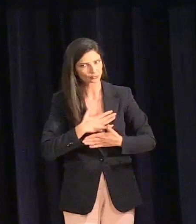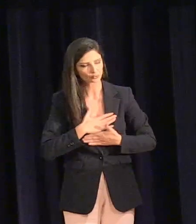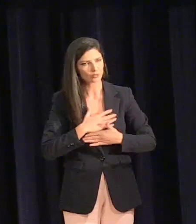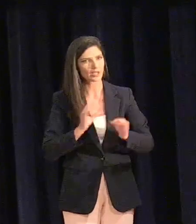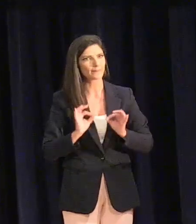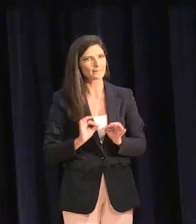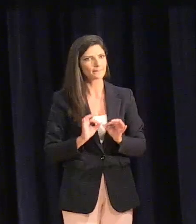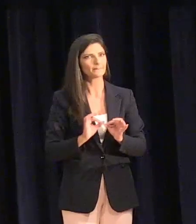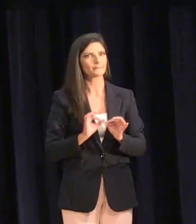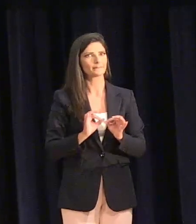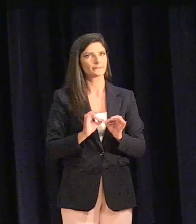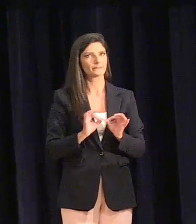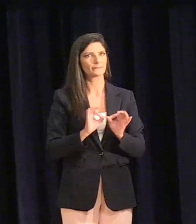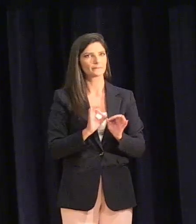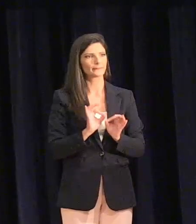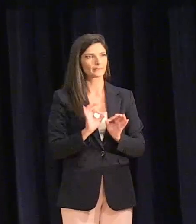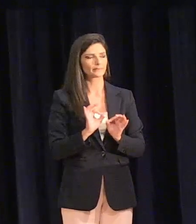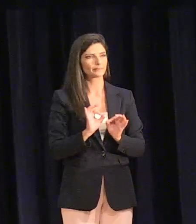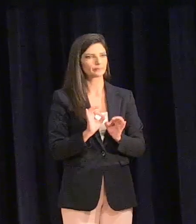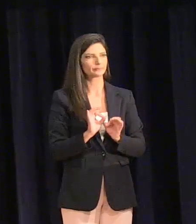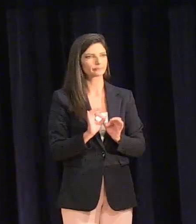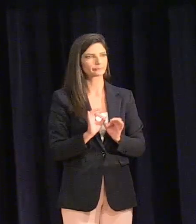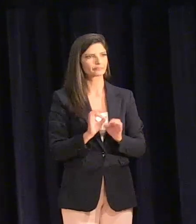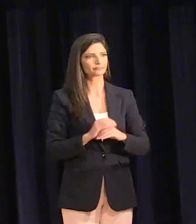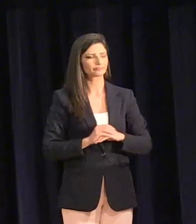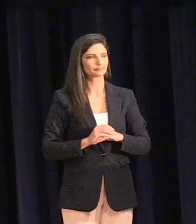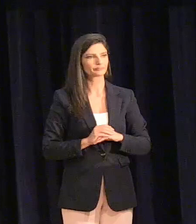και διδακτικό, το παράδειγμα σας.